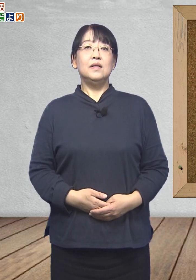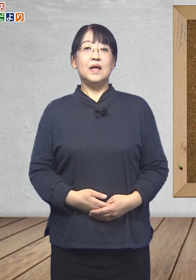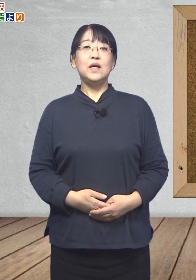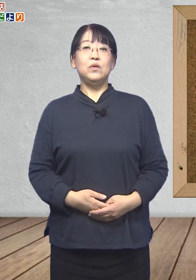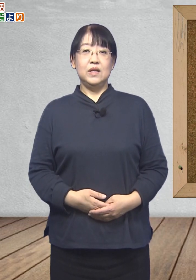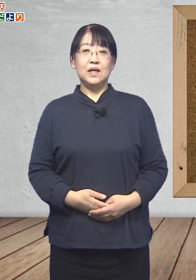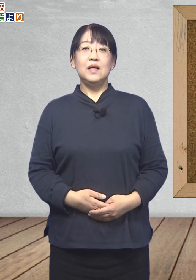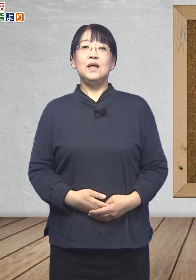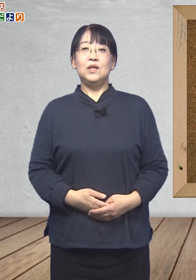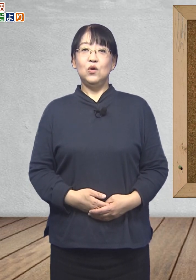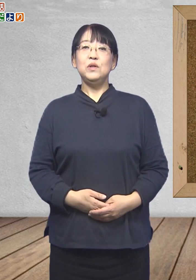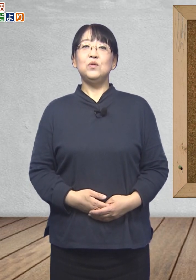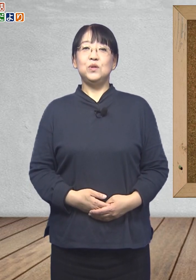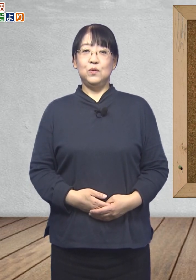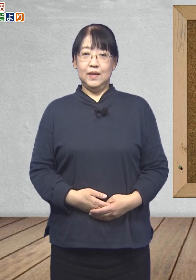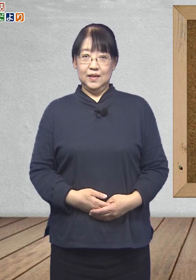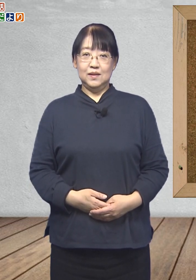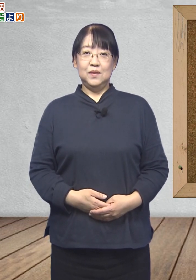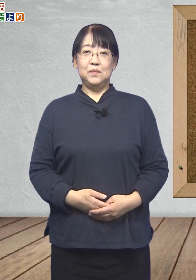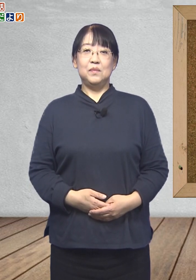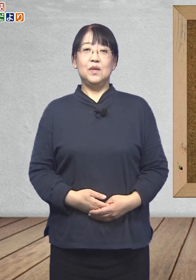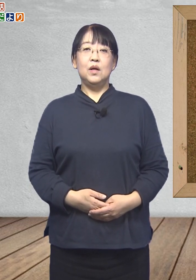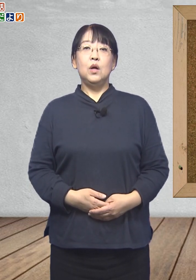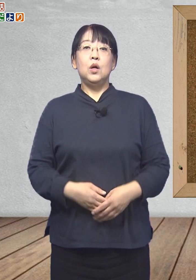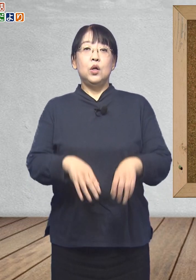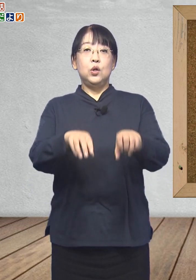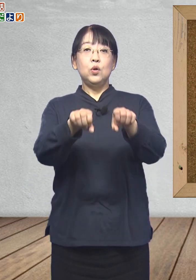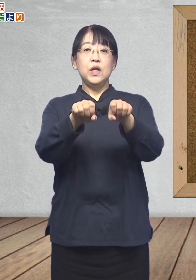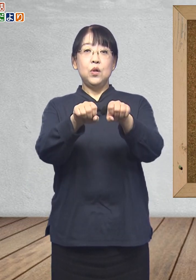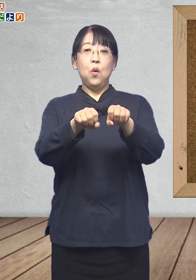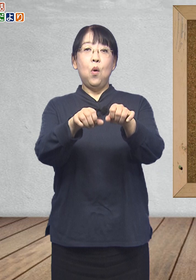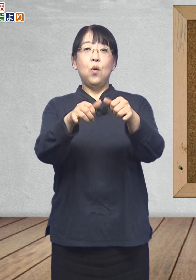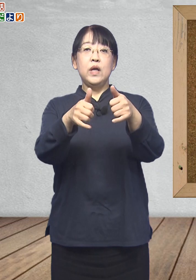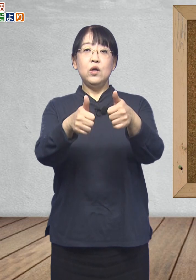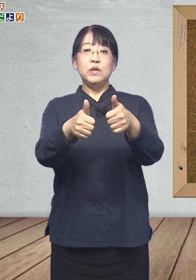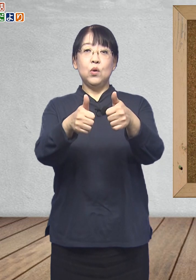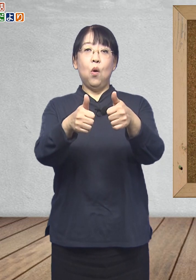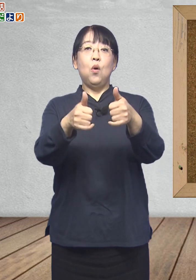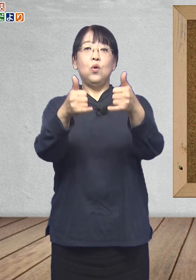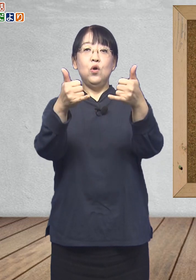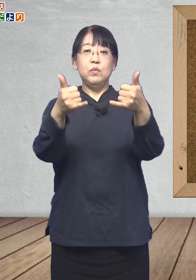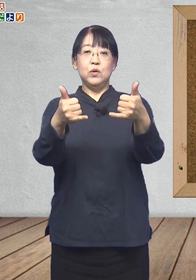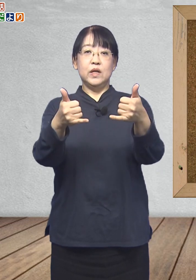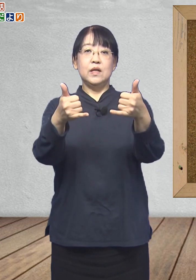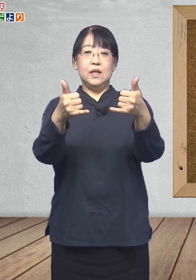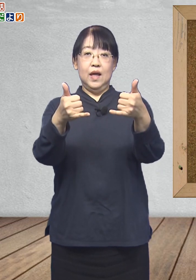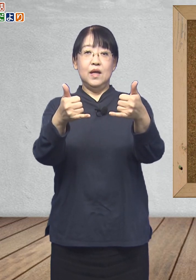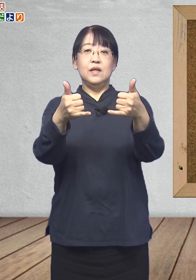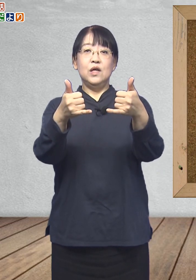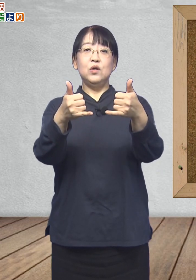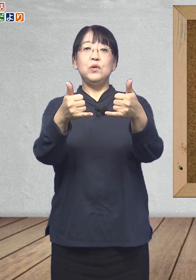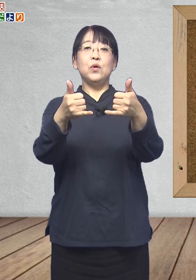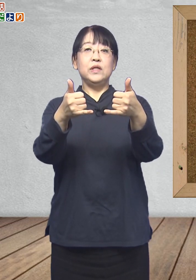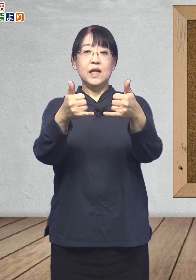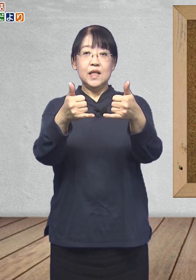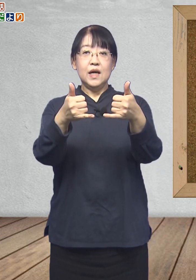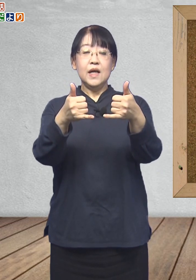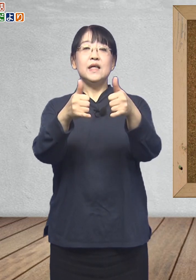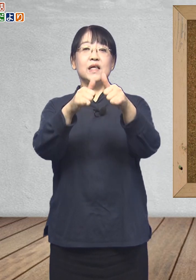最後に人々の手話です。両手の親指と小指を立てて手首をひねりながら開き